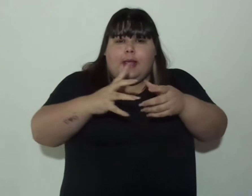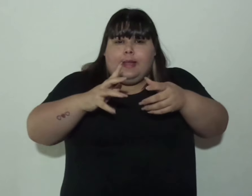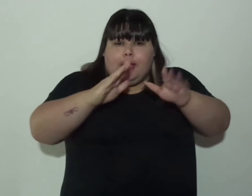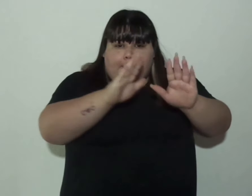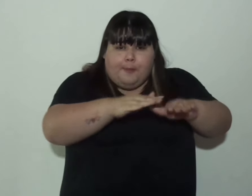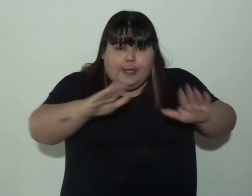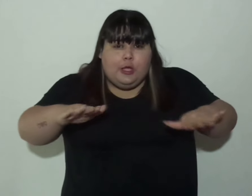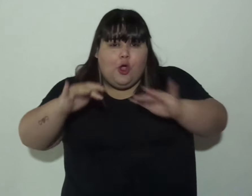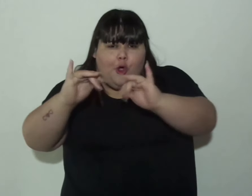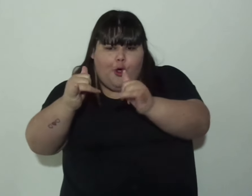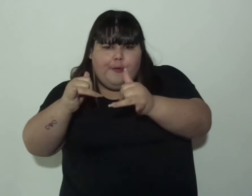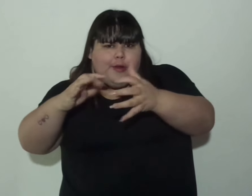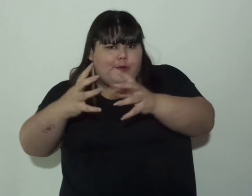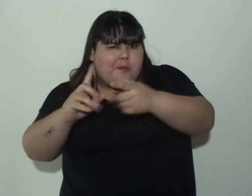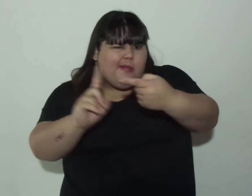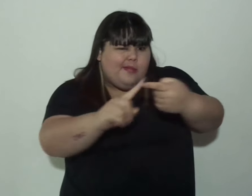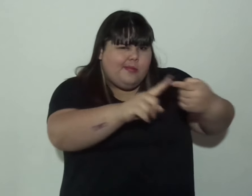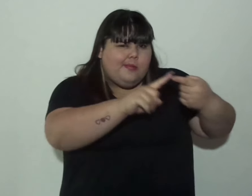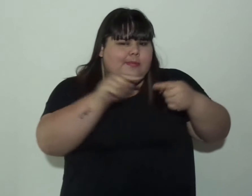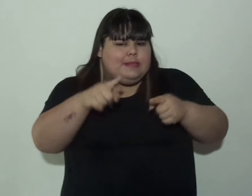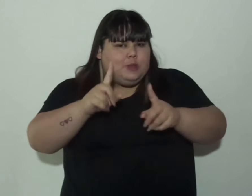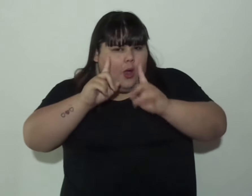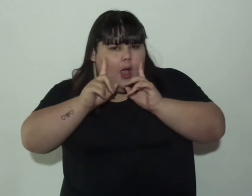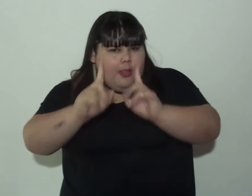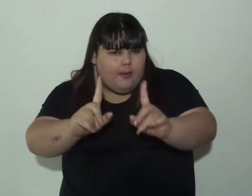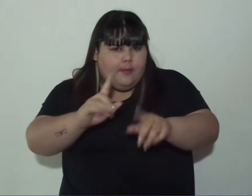y jóvenes se vinculan entre sí